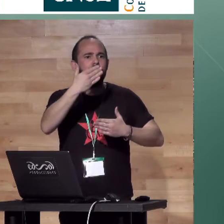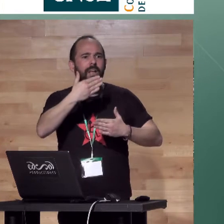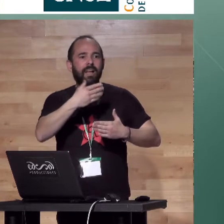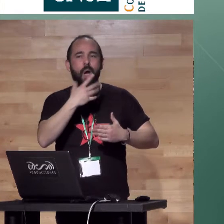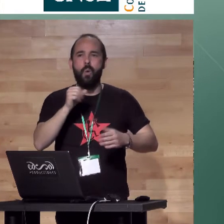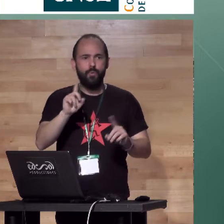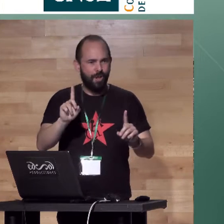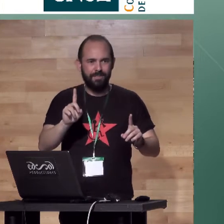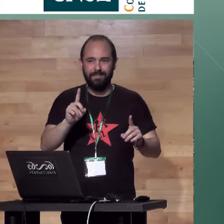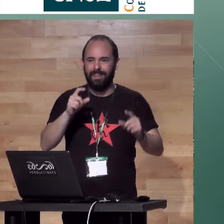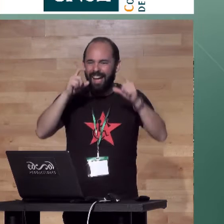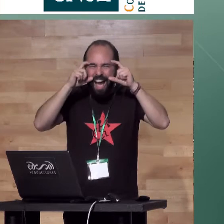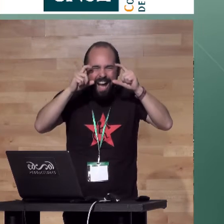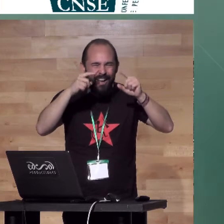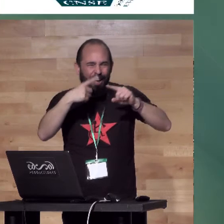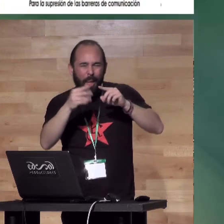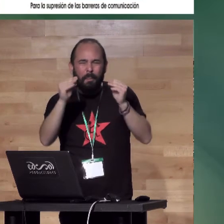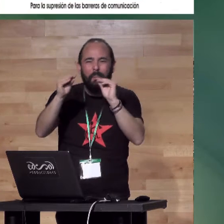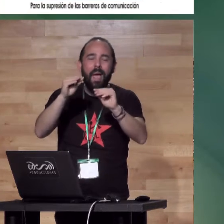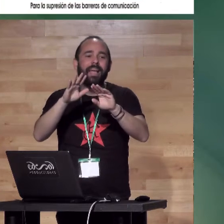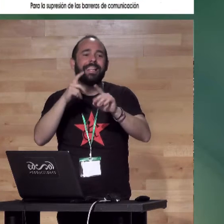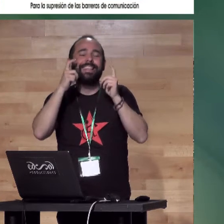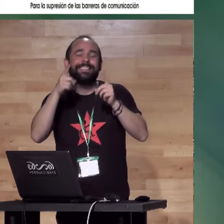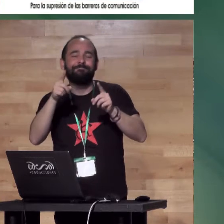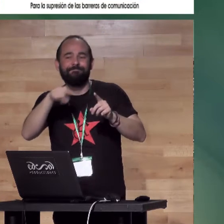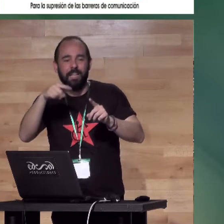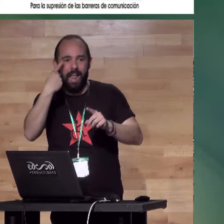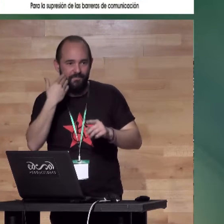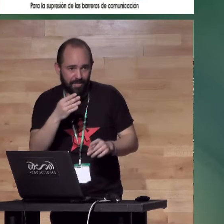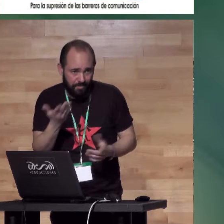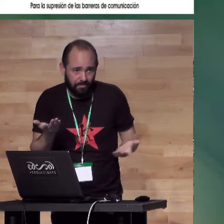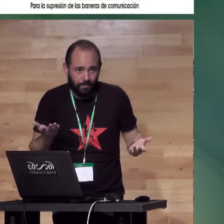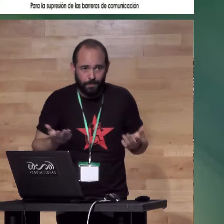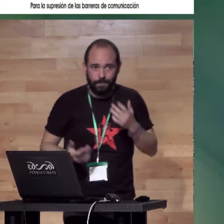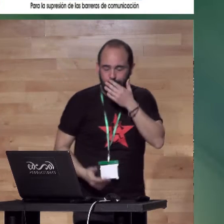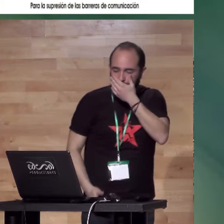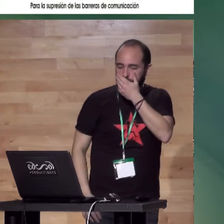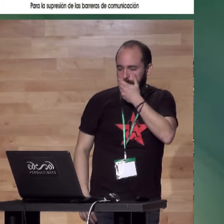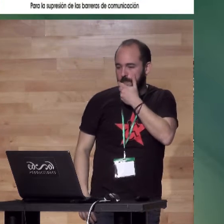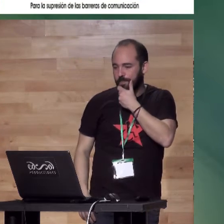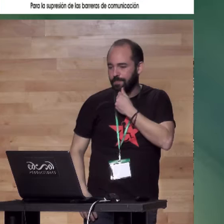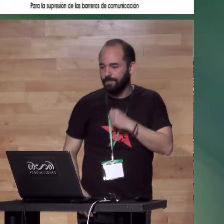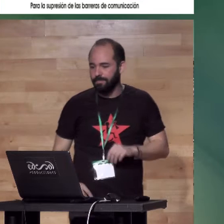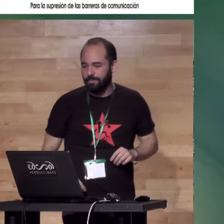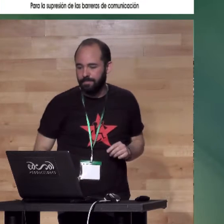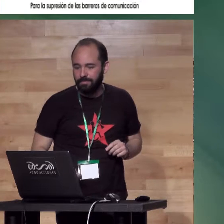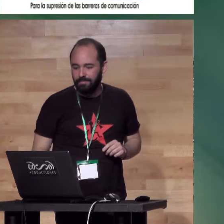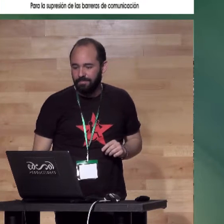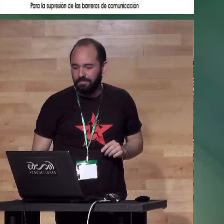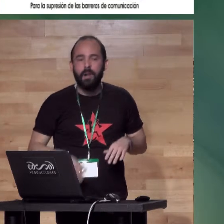También, a ver, el periodista no es que sea guapo, sabéis que lleva unas gafas, en fin, tiene una serie de apaños que le hacen parecer feo.